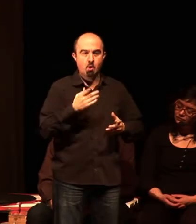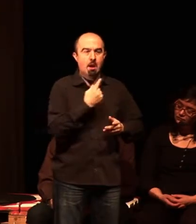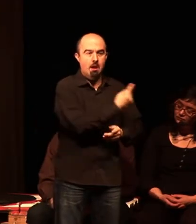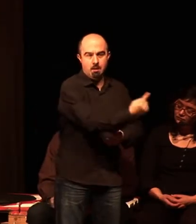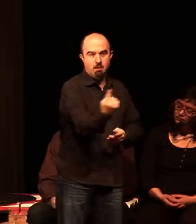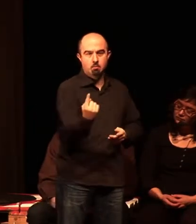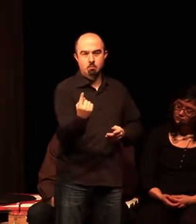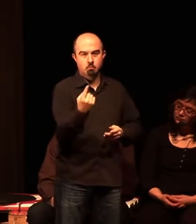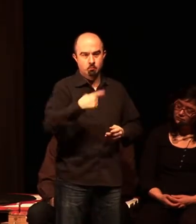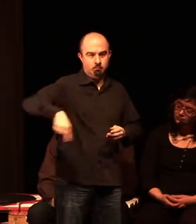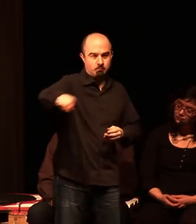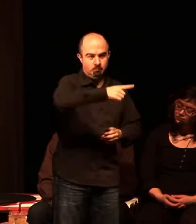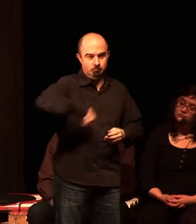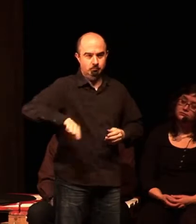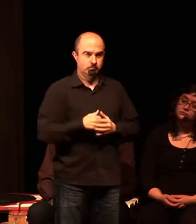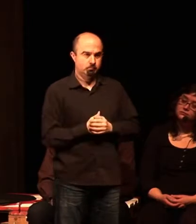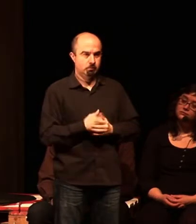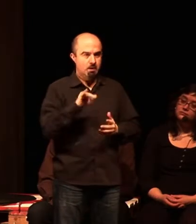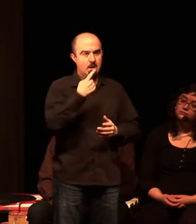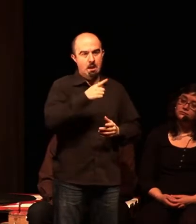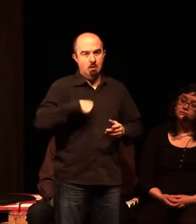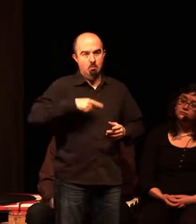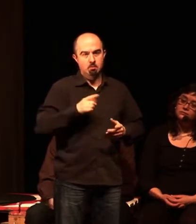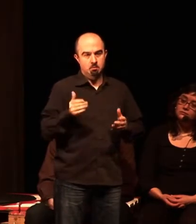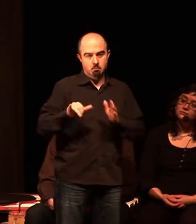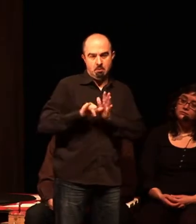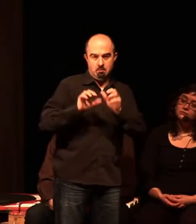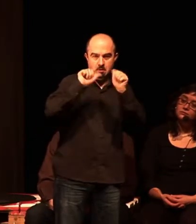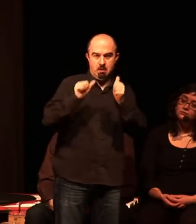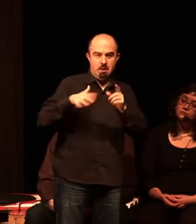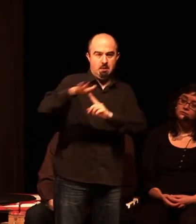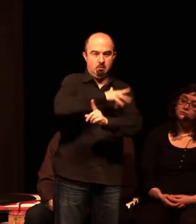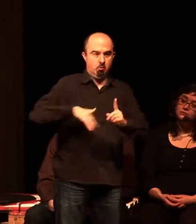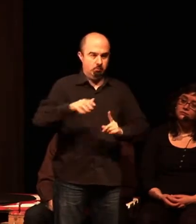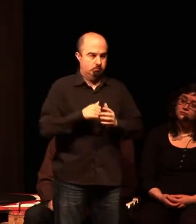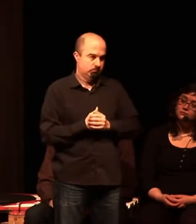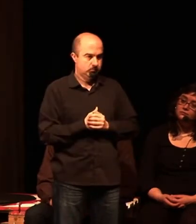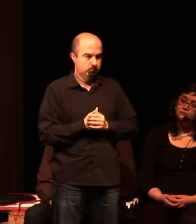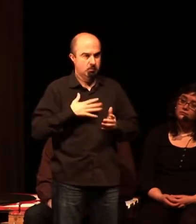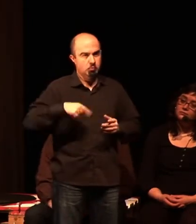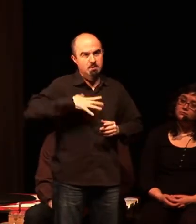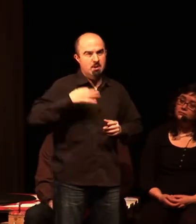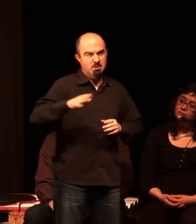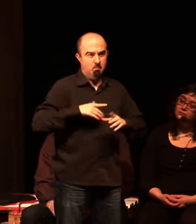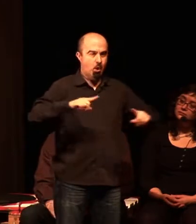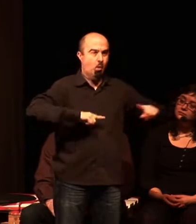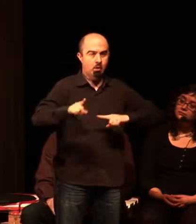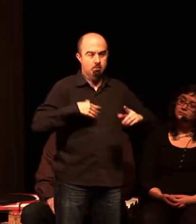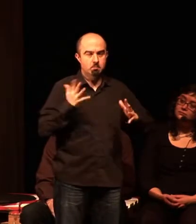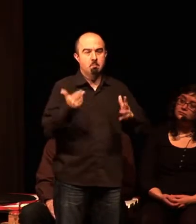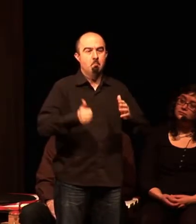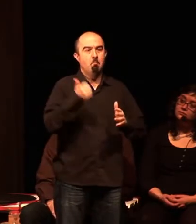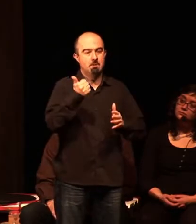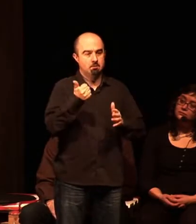cadascuna de nosaltres i les tenim en el nostre entorn més proper. La nostra capacitat organitzativa és més